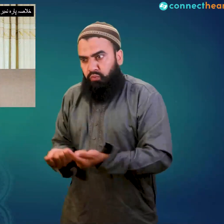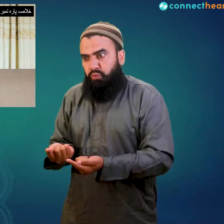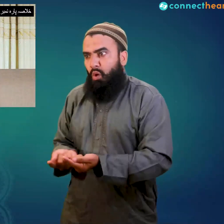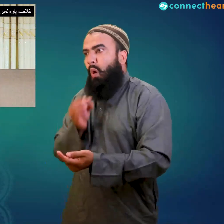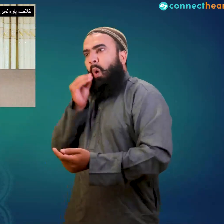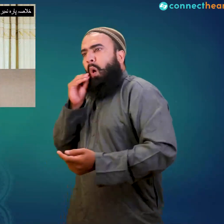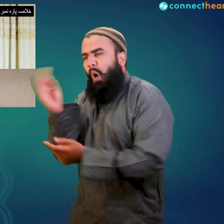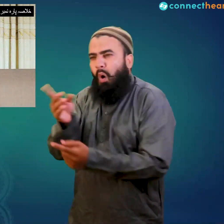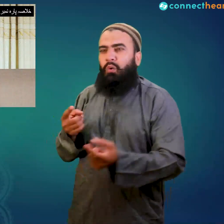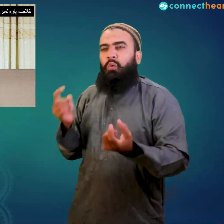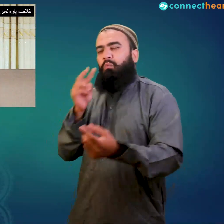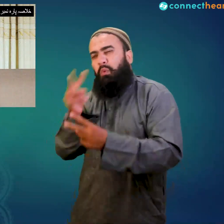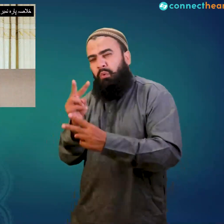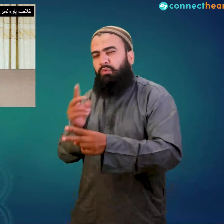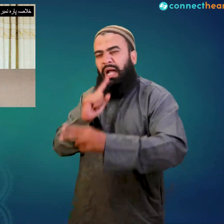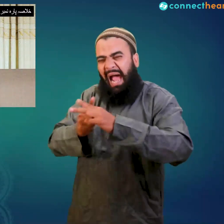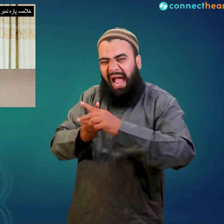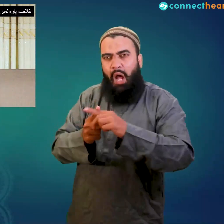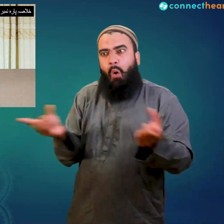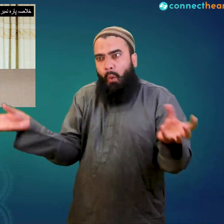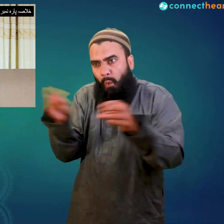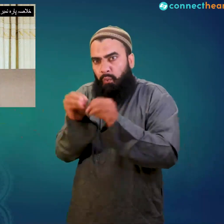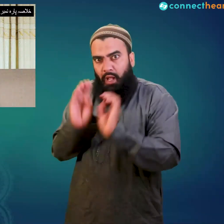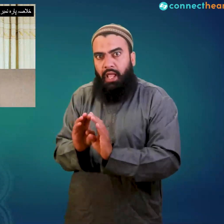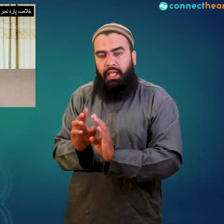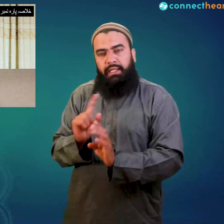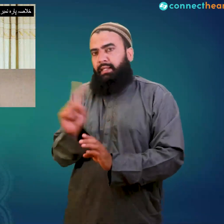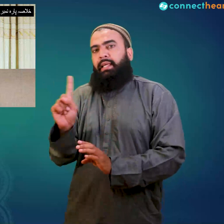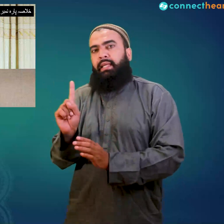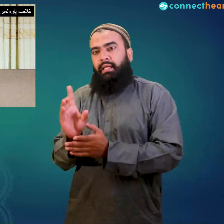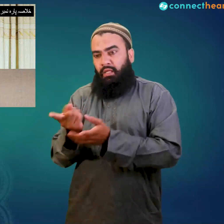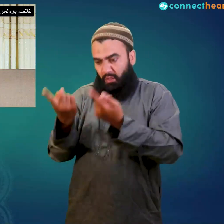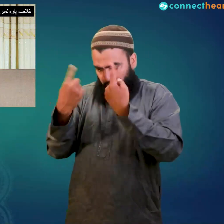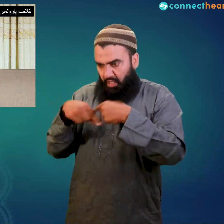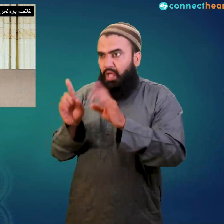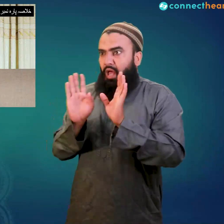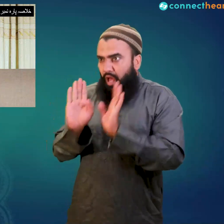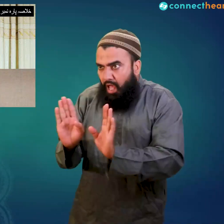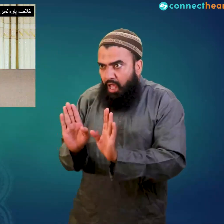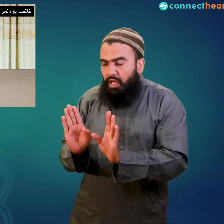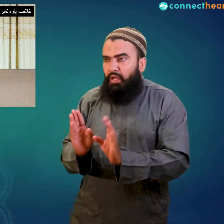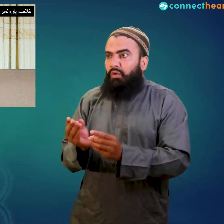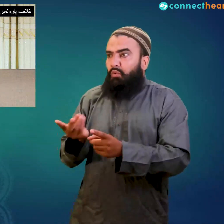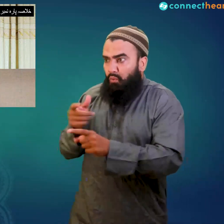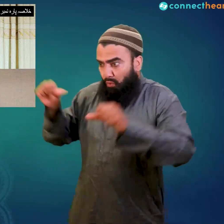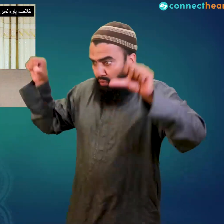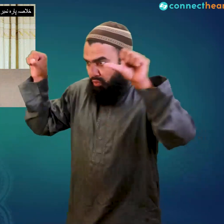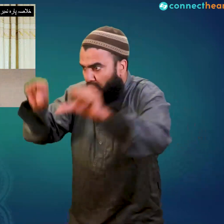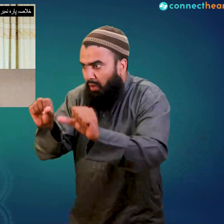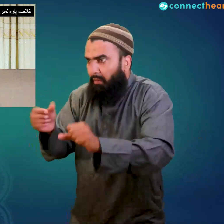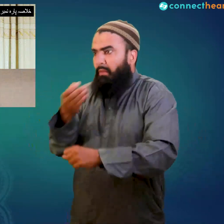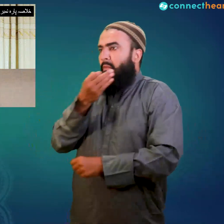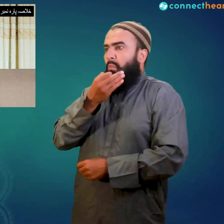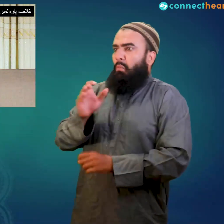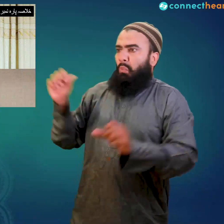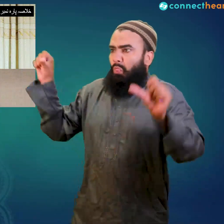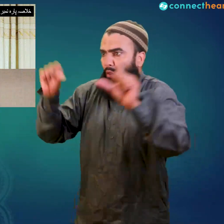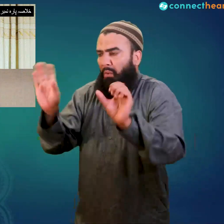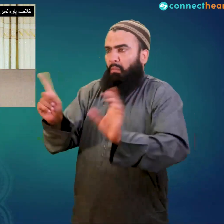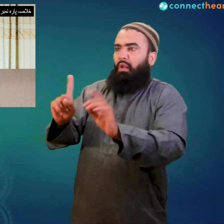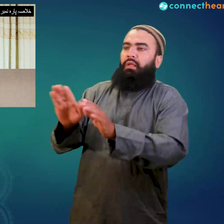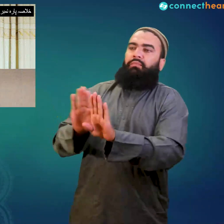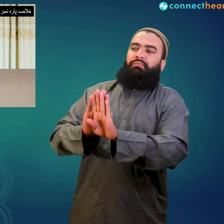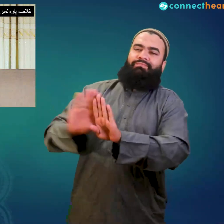میں غرور اور تکبر نہ کرے اور دوسروں کے حوالے سے ظلم نہ کرے، دوسروں پر ظلم نہ کرے، کسی